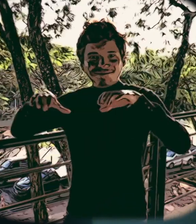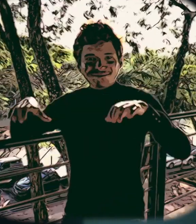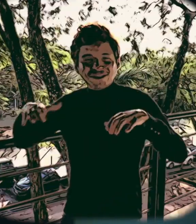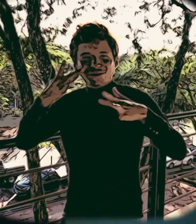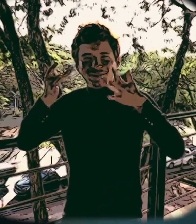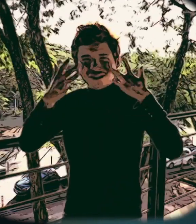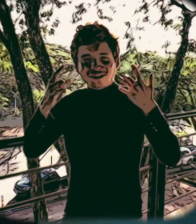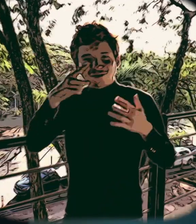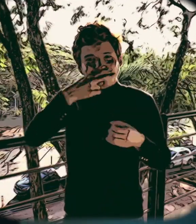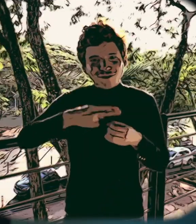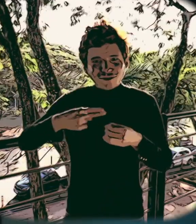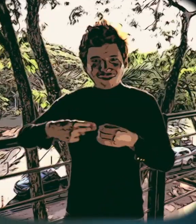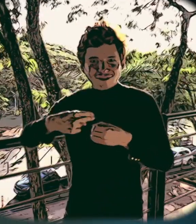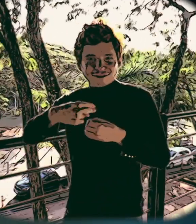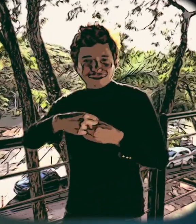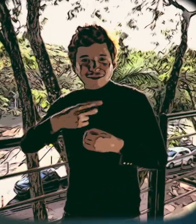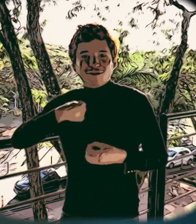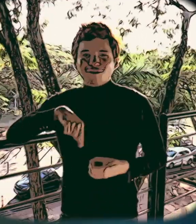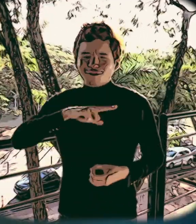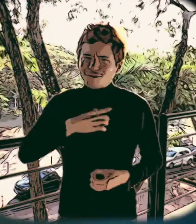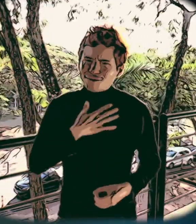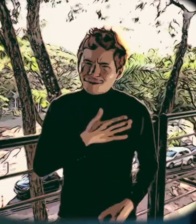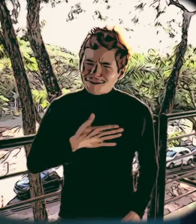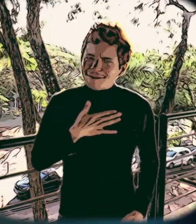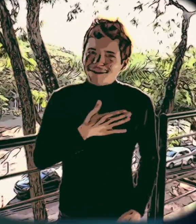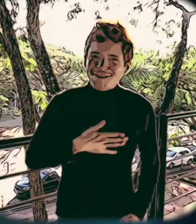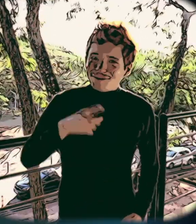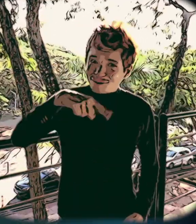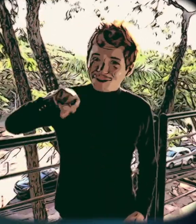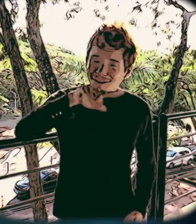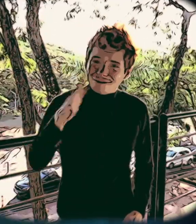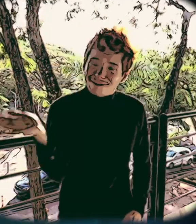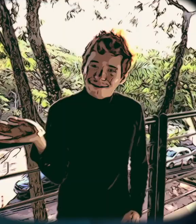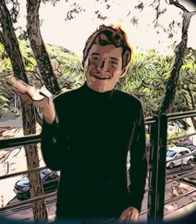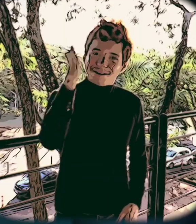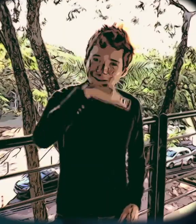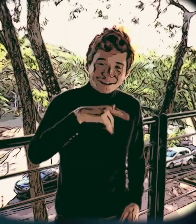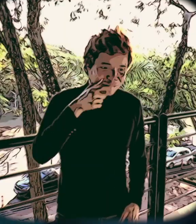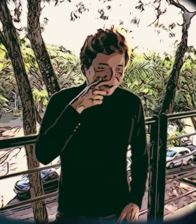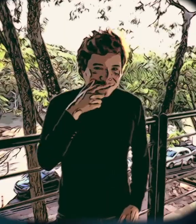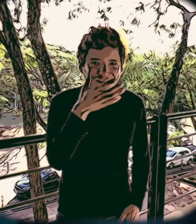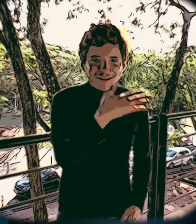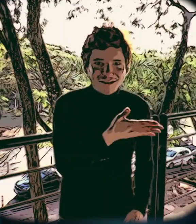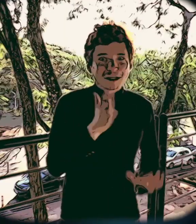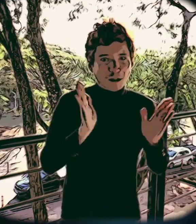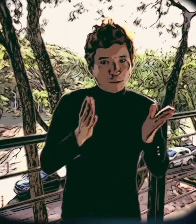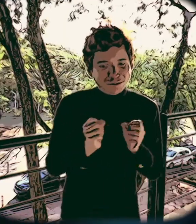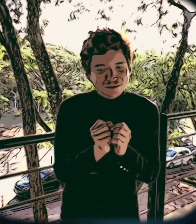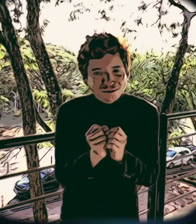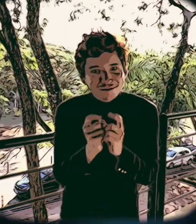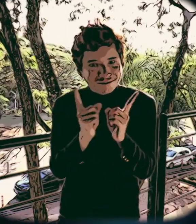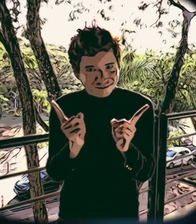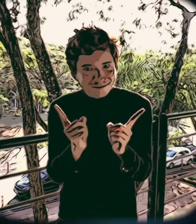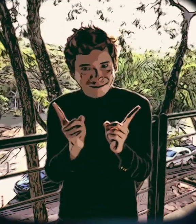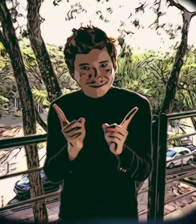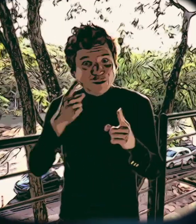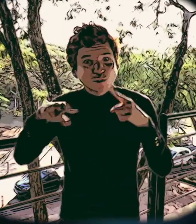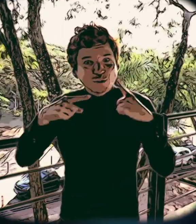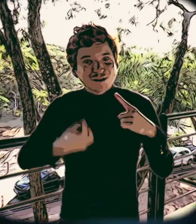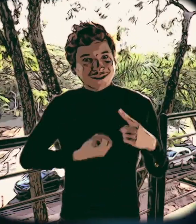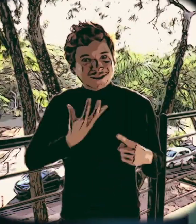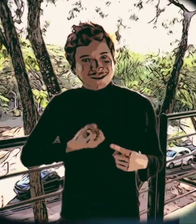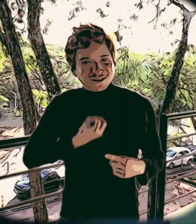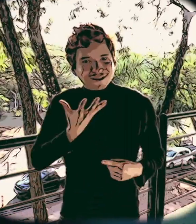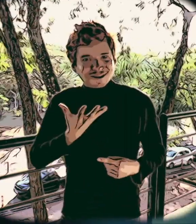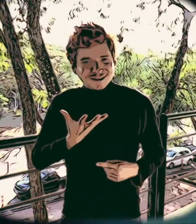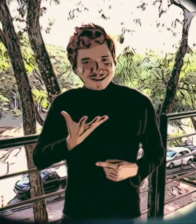às 19 horas, no Departamento de Artes Cênicas da Unicamp. Nós gostaríamos muito que vocês viessem nos prestigiar. Então, aqui vai uma palhinha